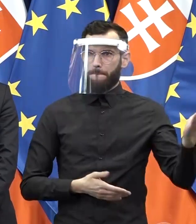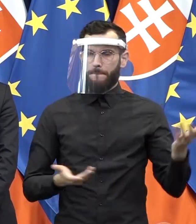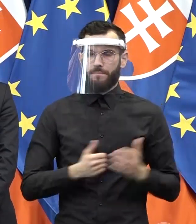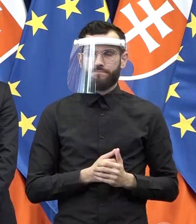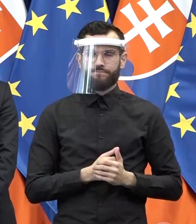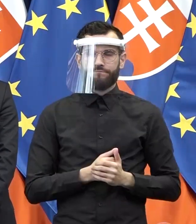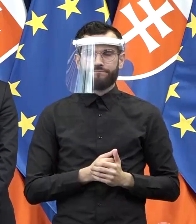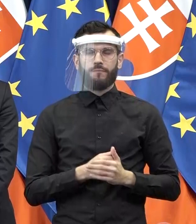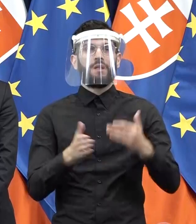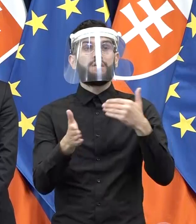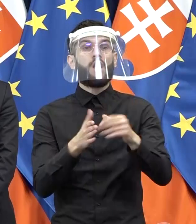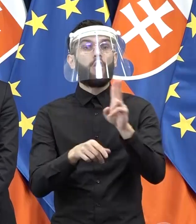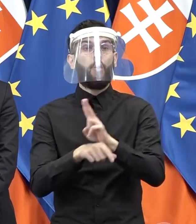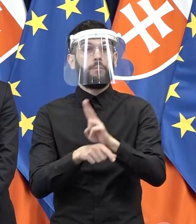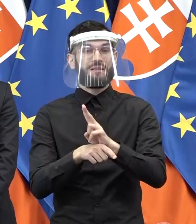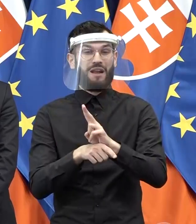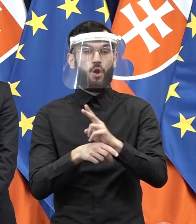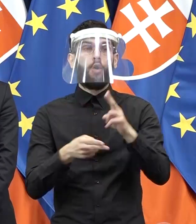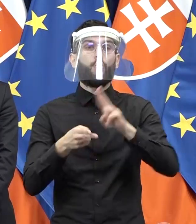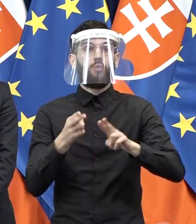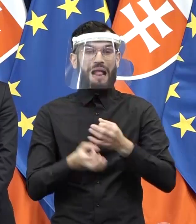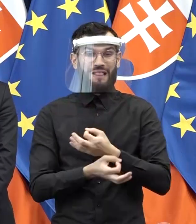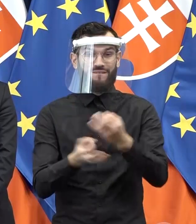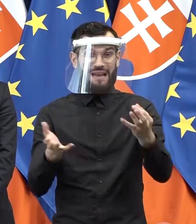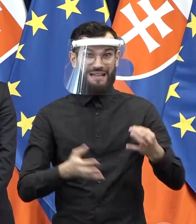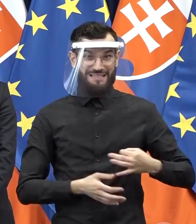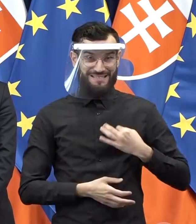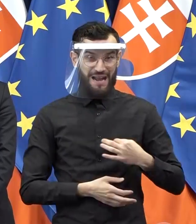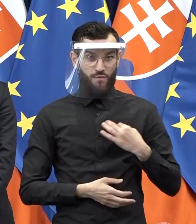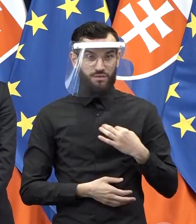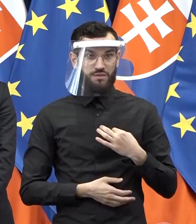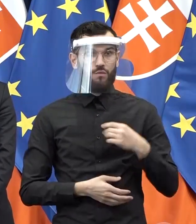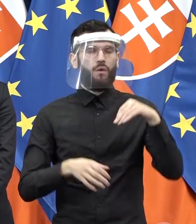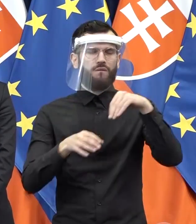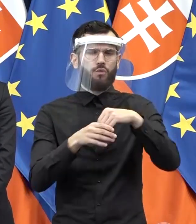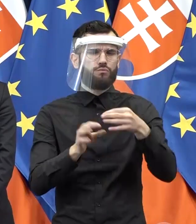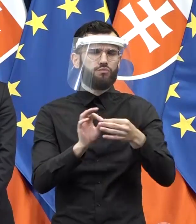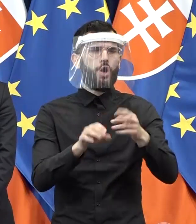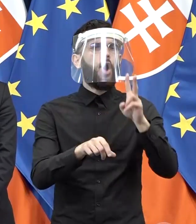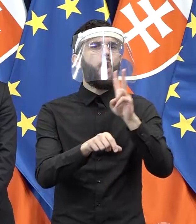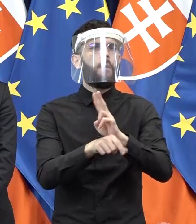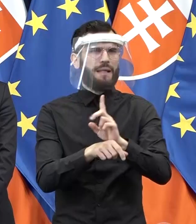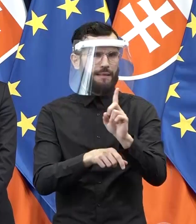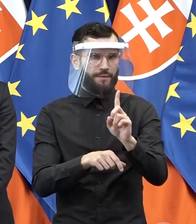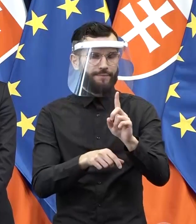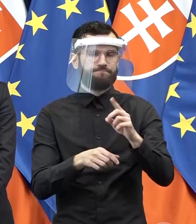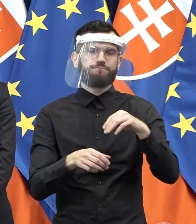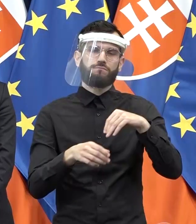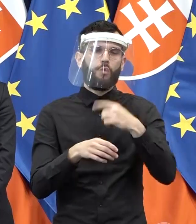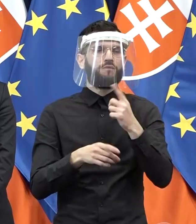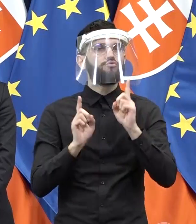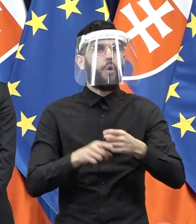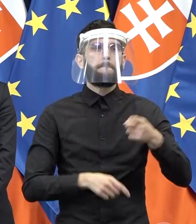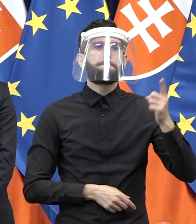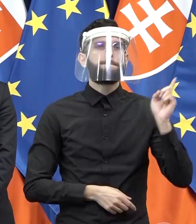Ďalšie opatrenie bude, že úrad verejného zdravotníctva svojim opatrením určí povinnosť nosiť